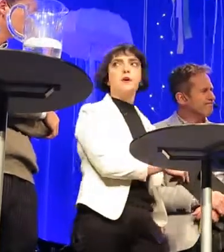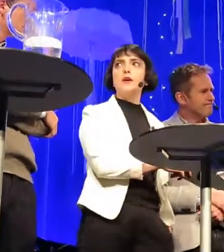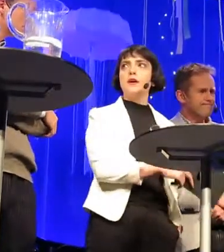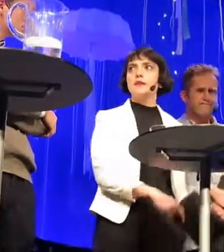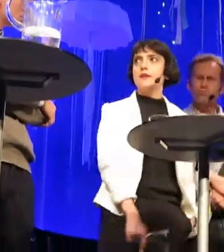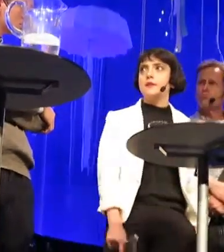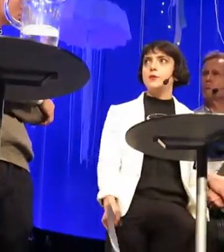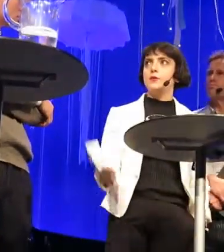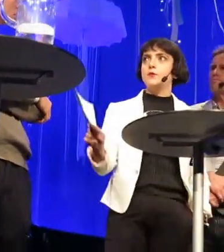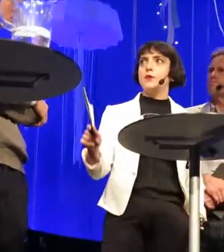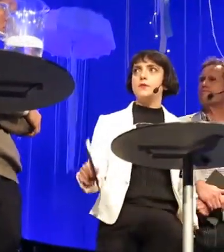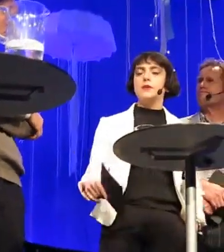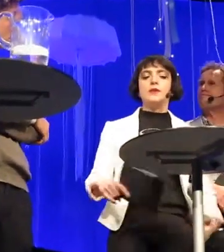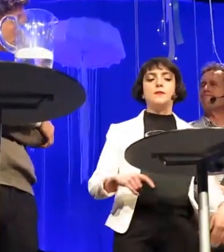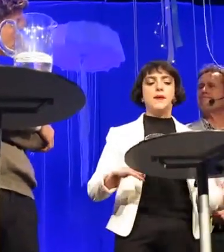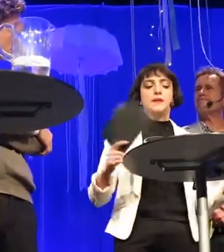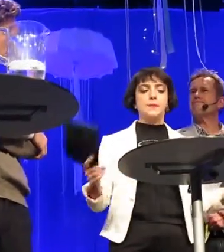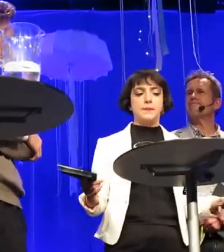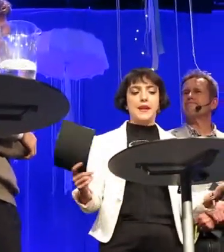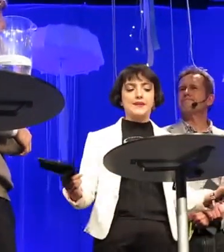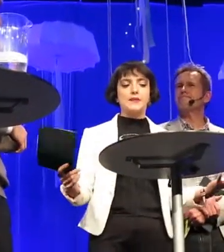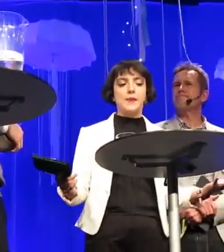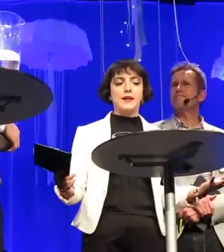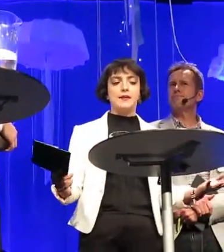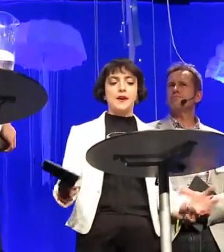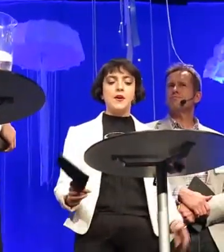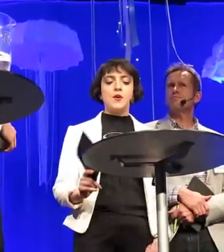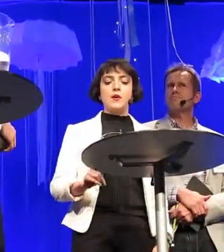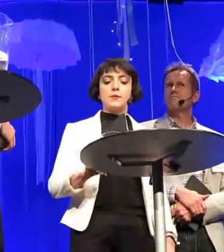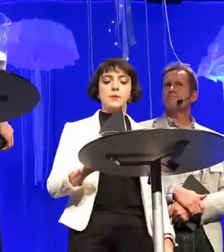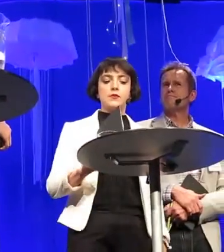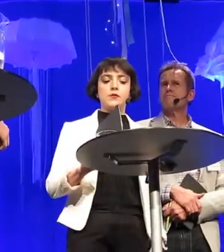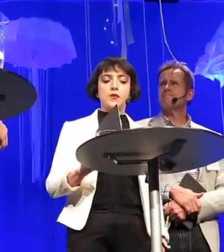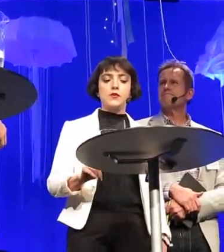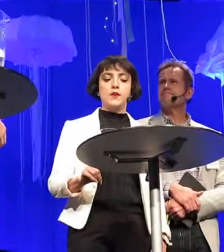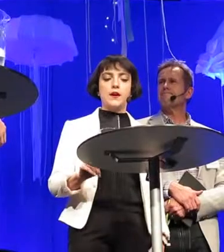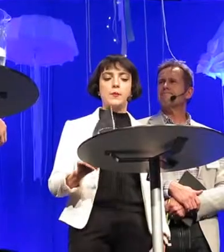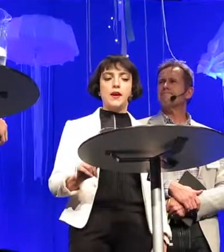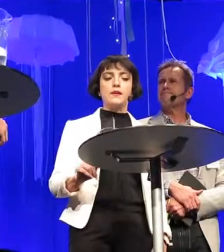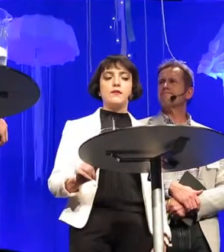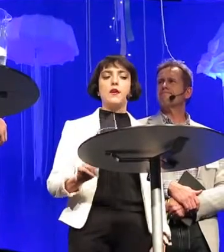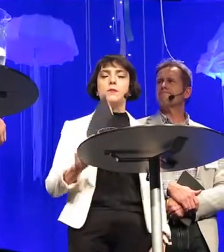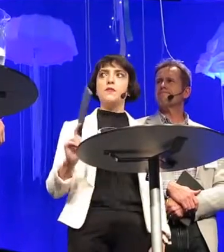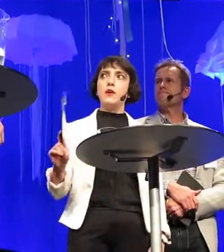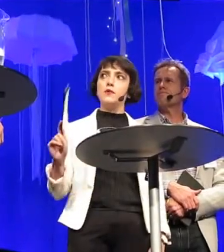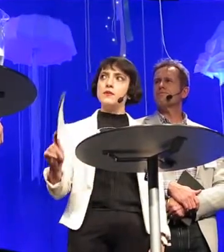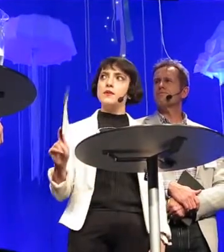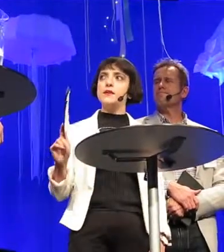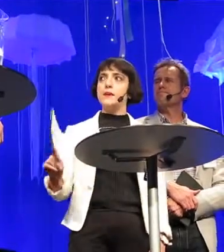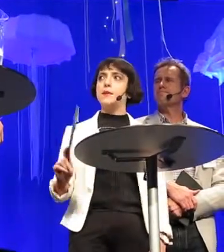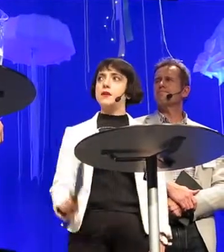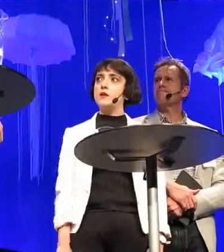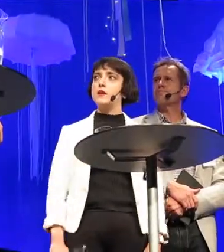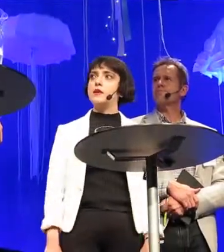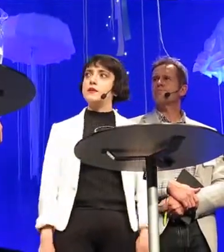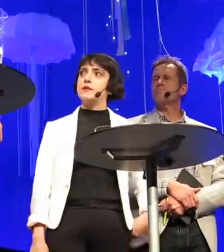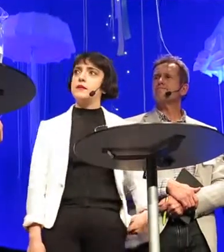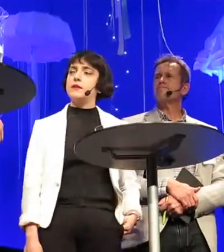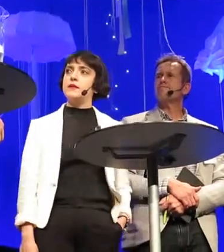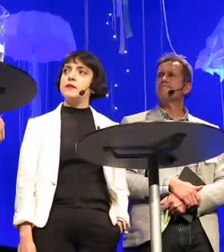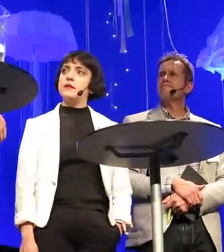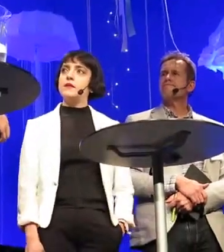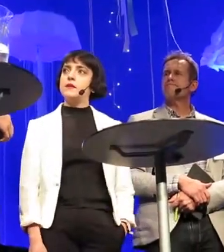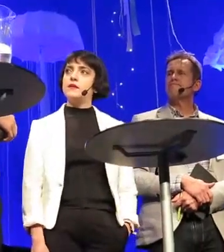Och han pratar om att öka takten. Och du pratar om att det är ett brett spektra. Och att man måste fokusera på en sak. Men vad är det som sätter käppar i